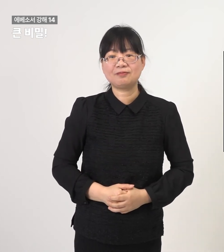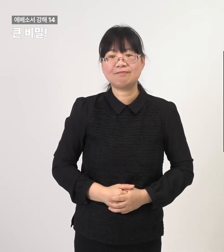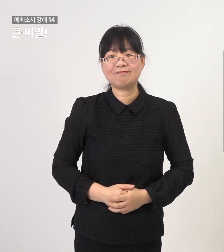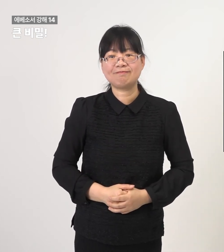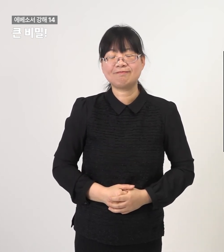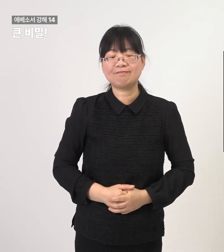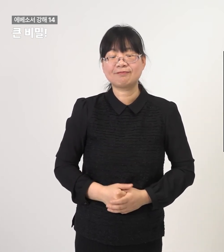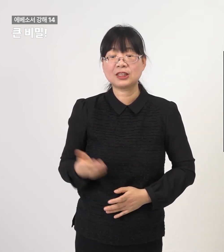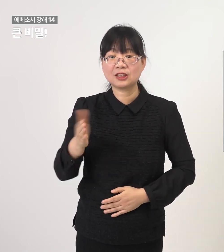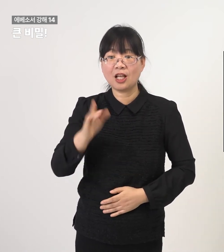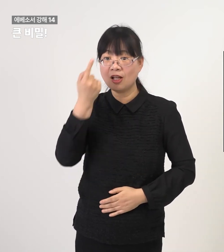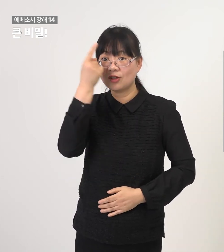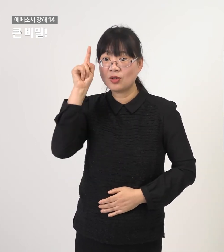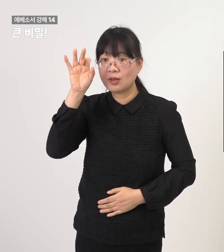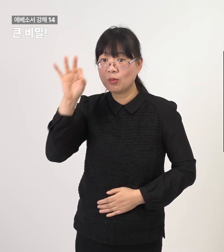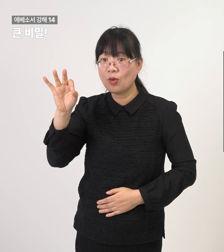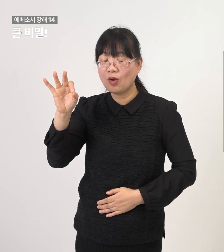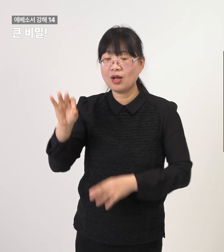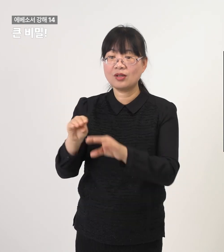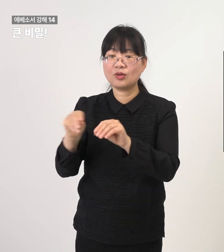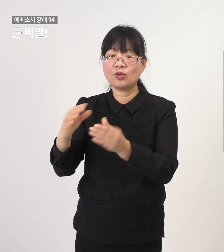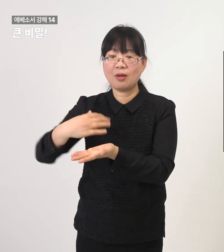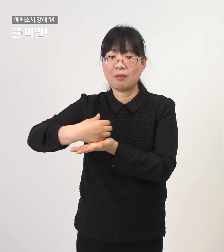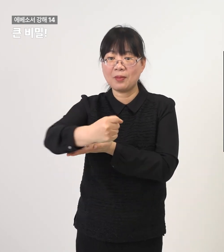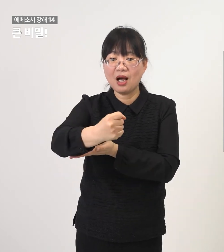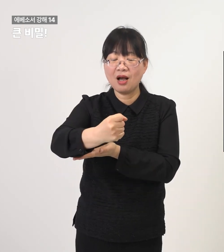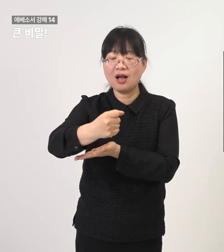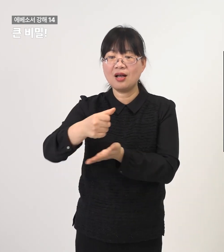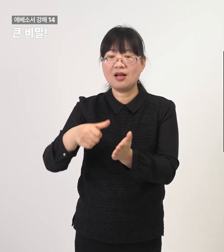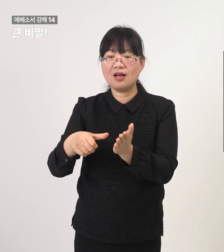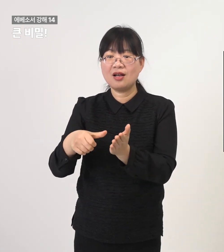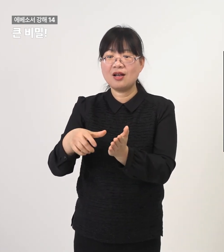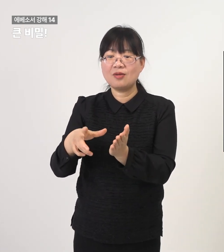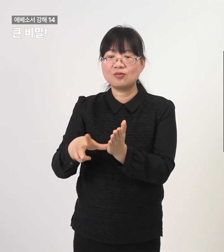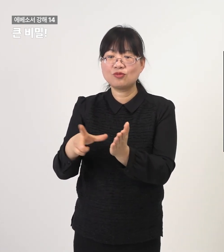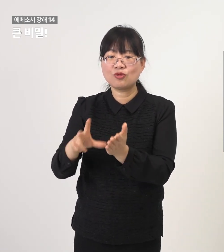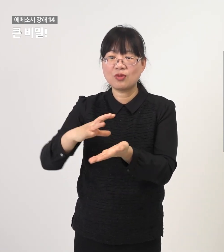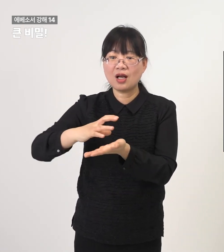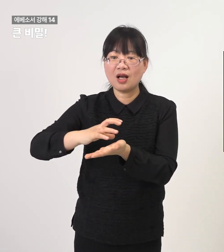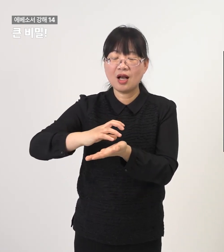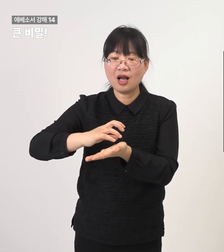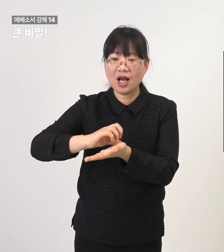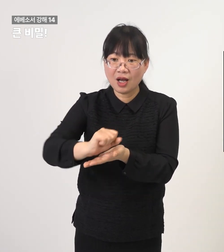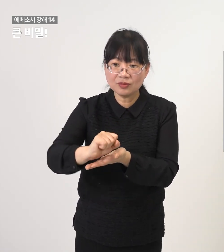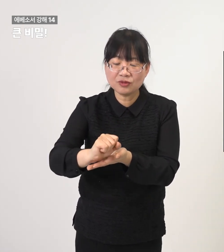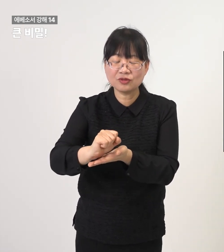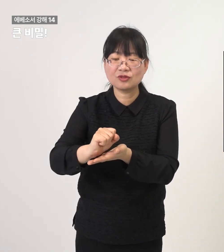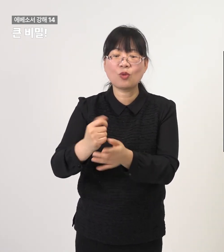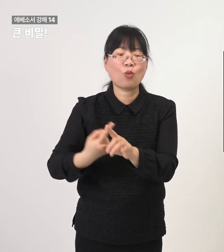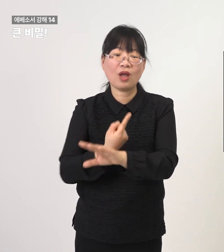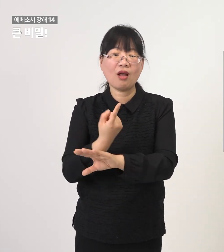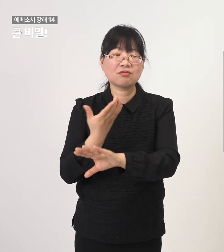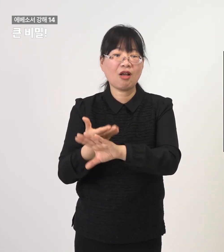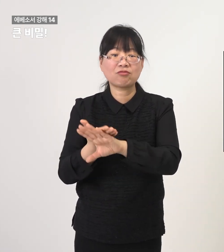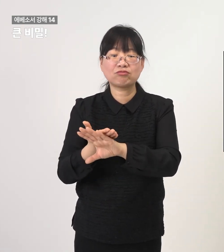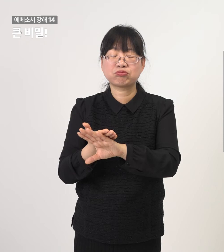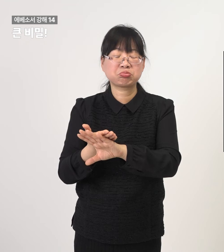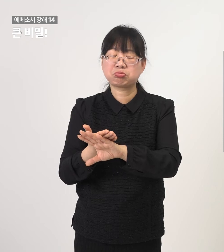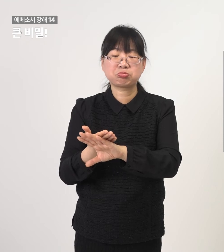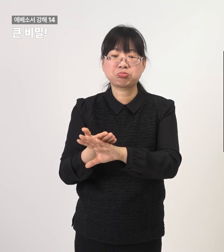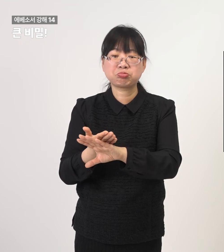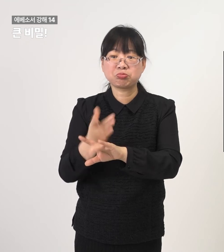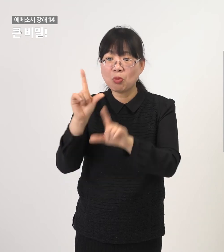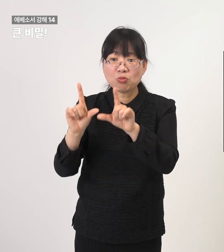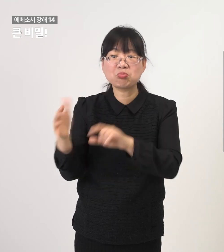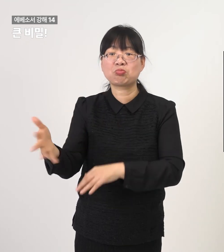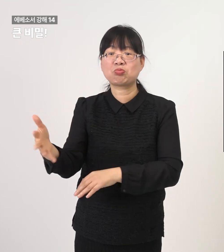그런데 러시아는 영토를 빼앗고 자원을 확보하는 싸움에는 아무것도 없더라. 보도되는 뉴스를